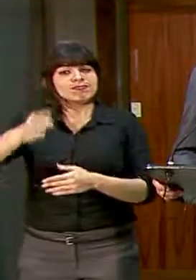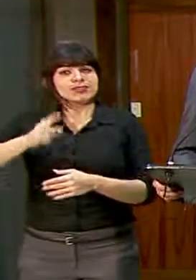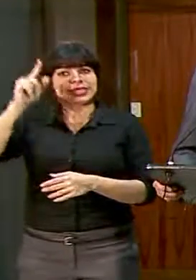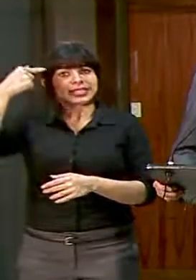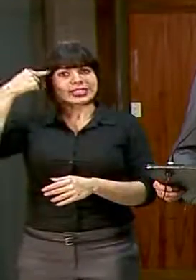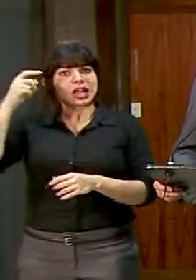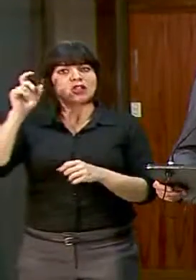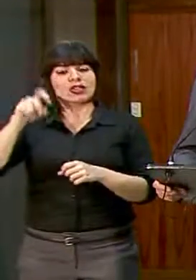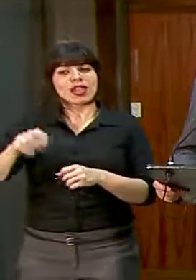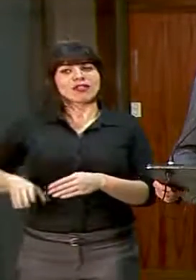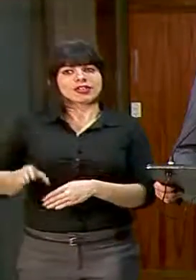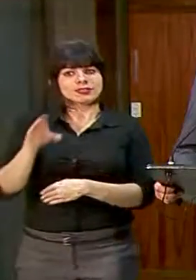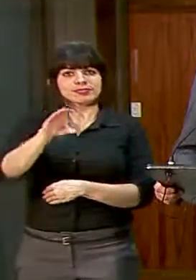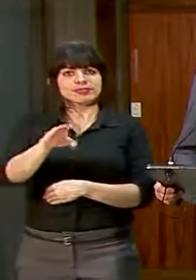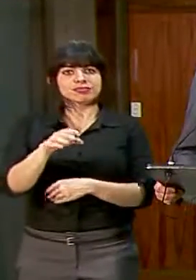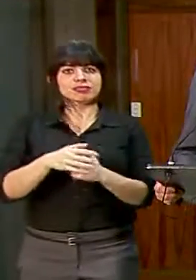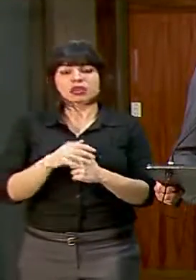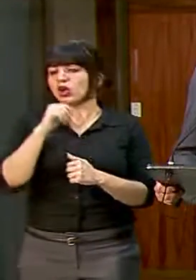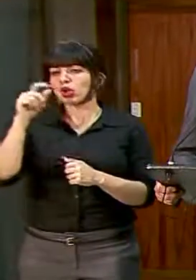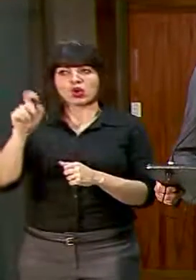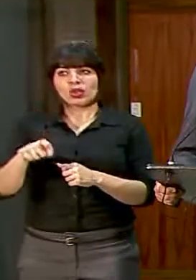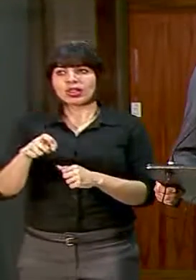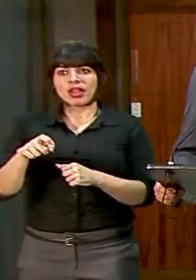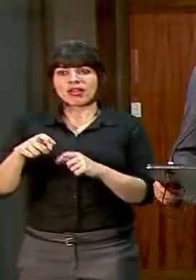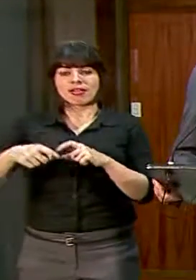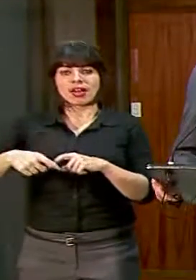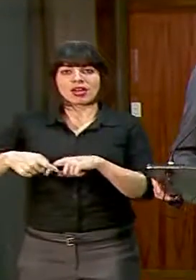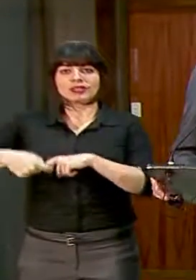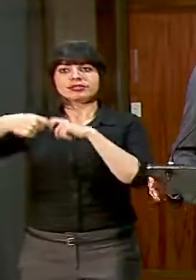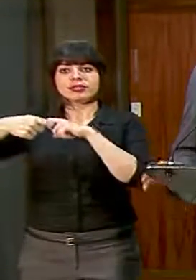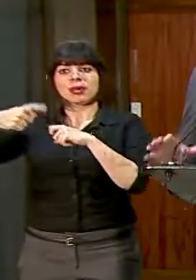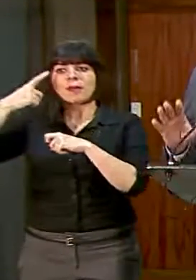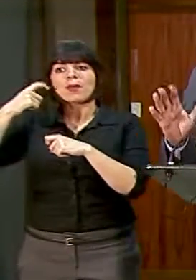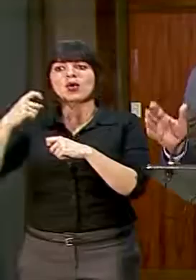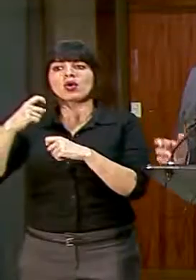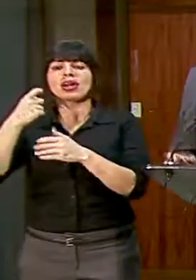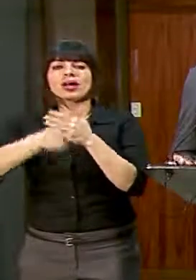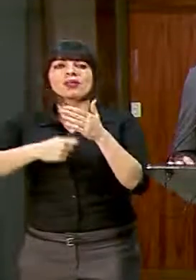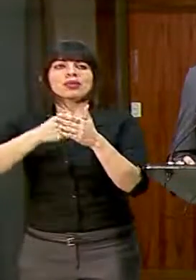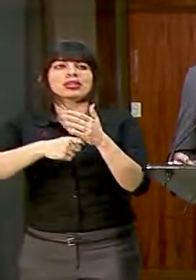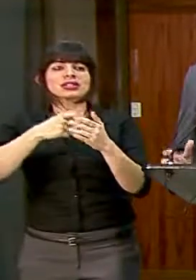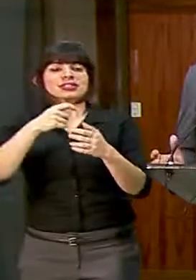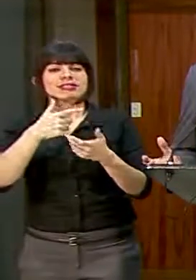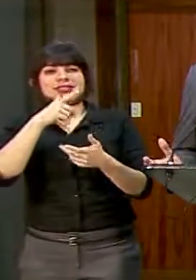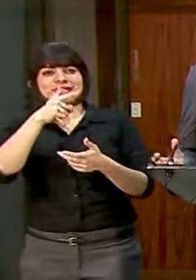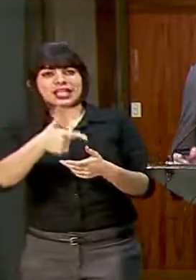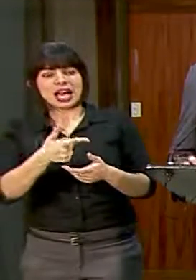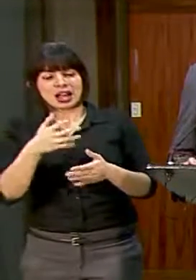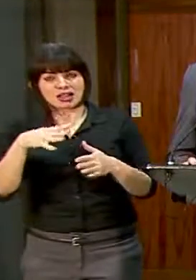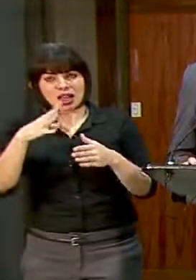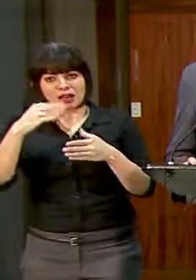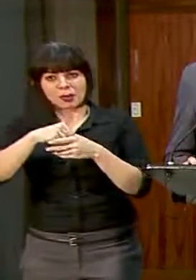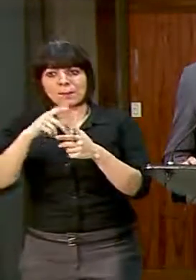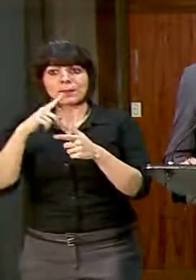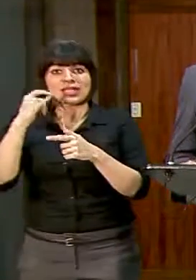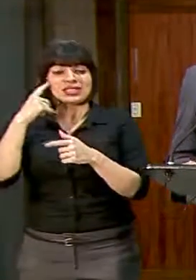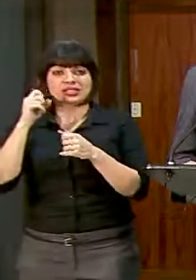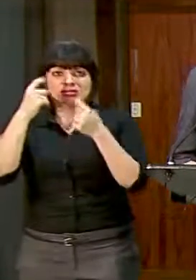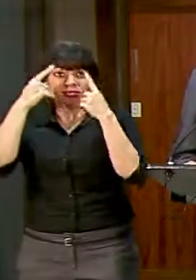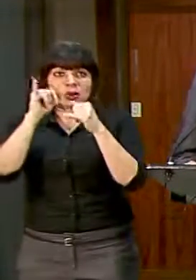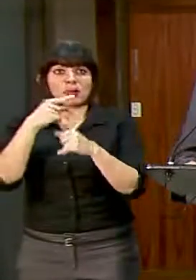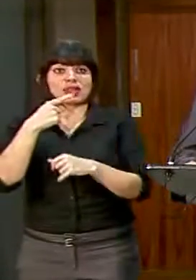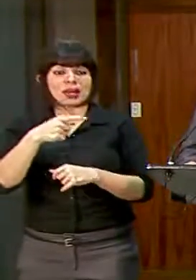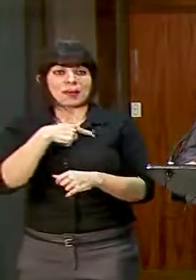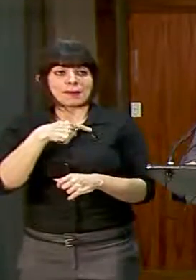al Estado a hacer inversiones que no deben detenerse en aras de un fiscalismo exagerado, porque de lo contrario no podríamos lograr lo que señalaba